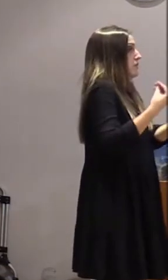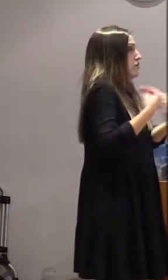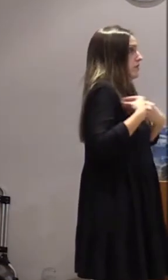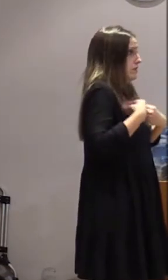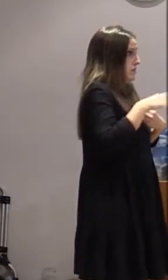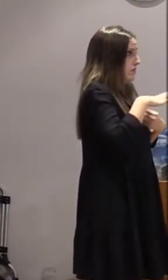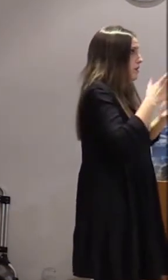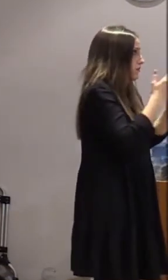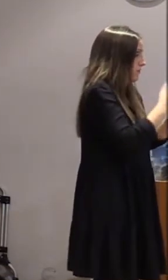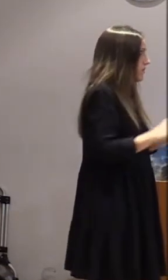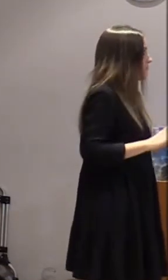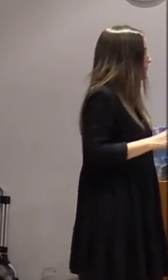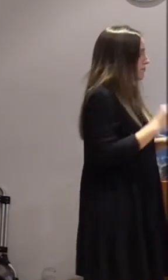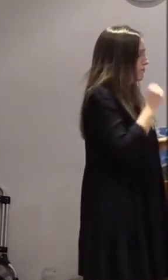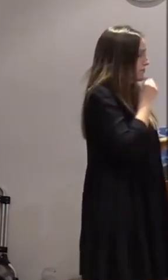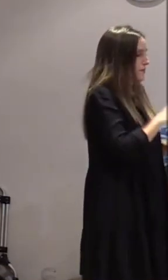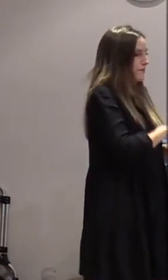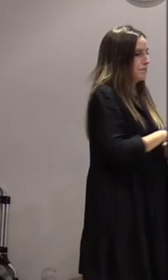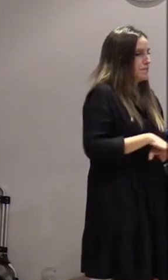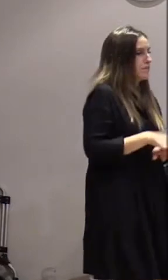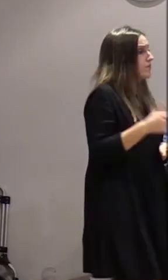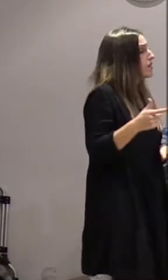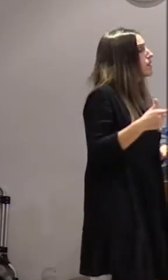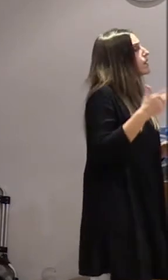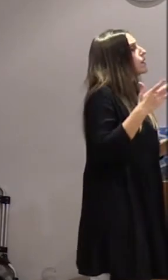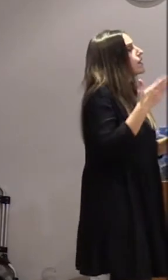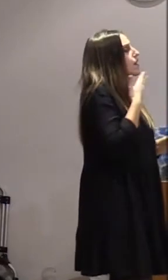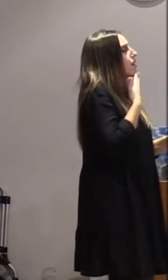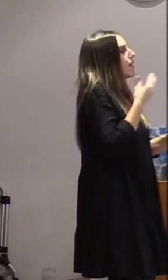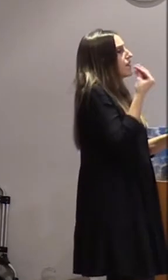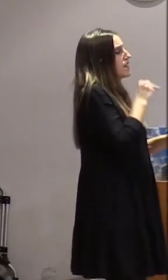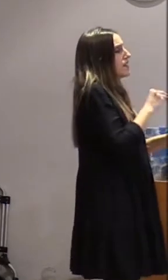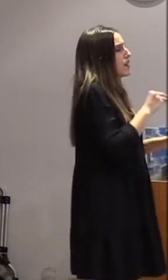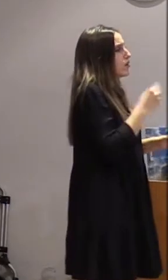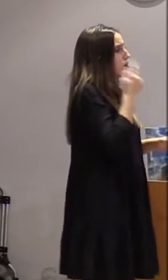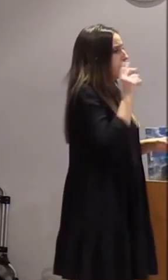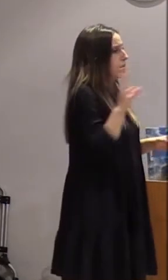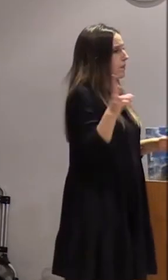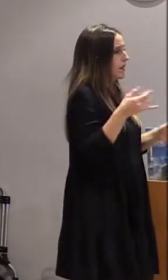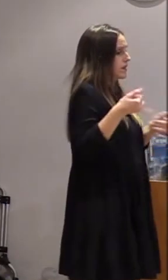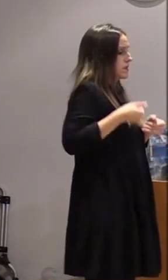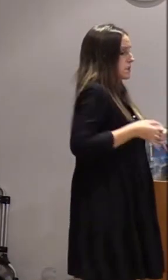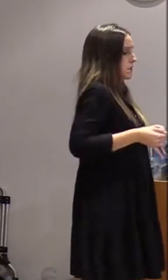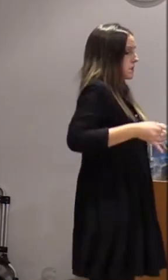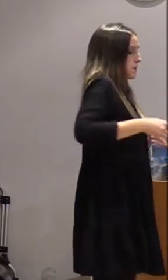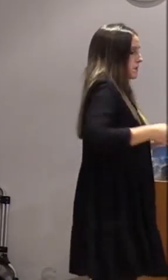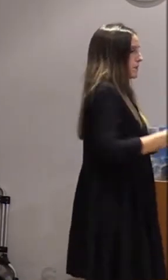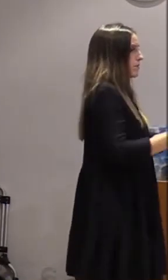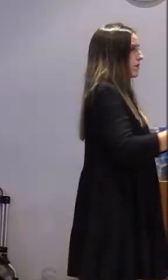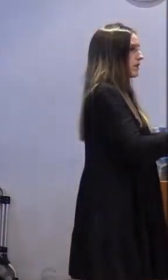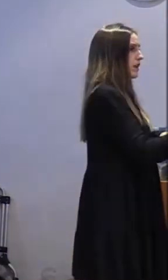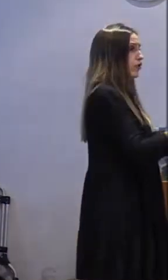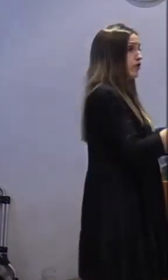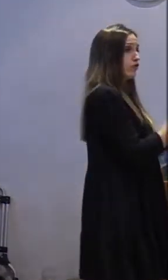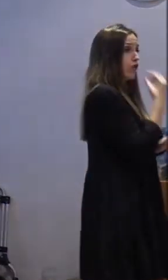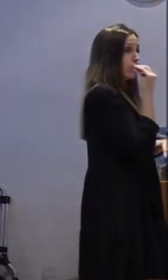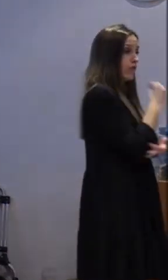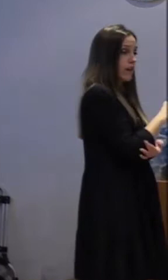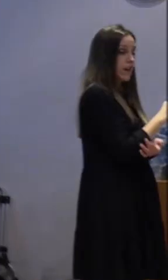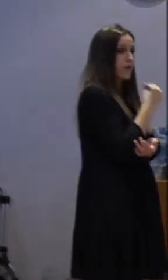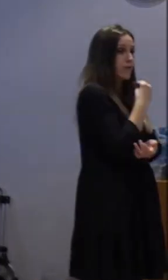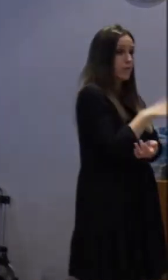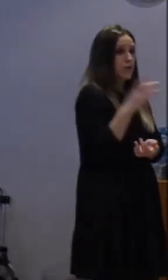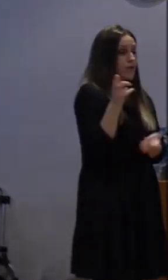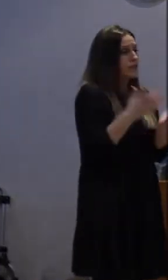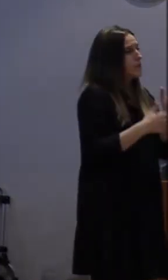Bueno, lo que voy. Este cuadro ilustra bien la pequeña edad de hielo. Holanda, Países Bajos, veis patinadores, lagos congelados, canales congelados. Bueno,